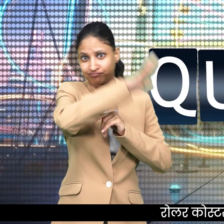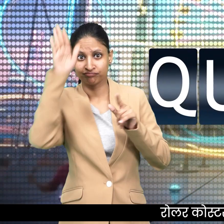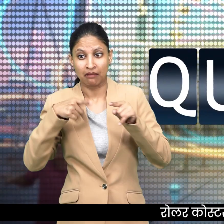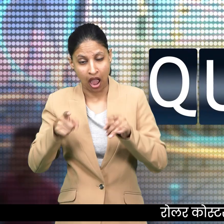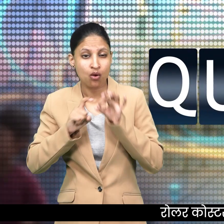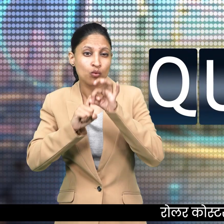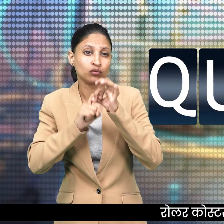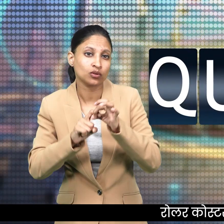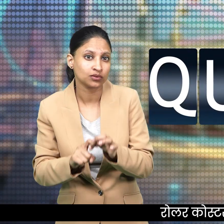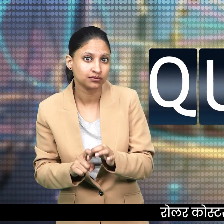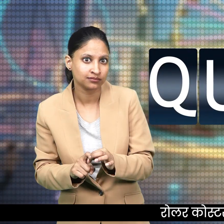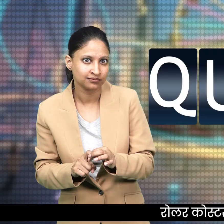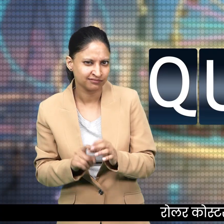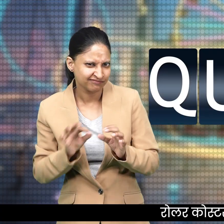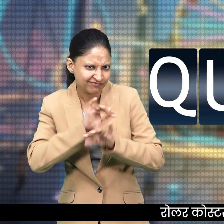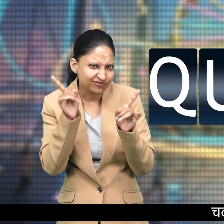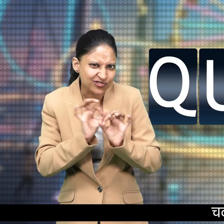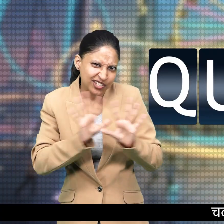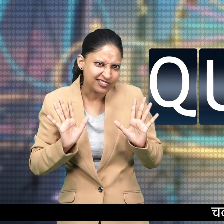रोलर कोस्टर नंबर क्रेझची वेळ.